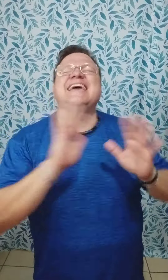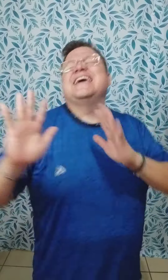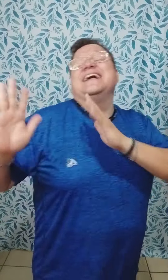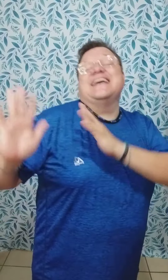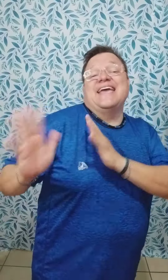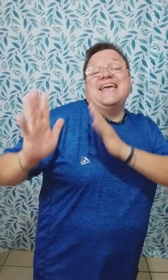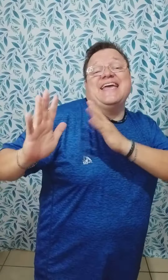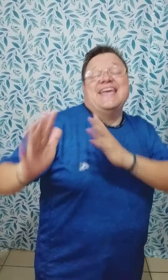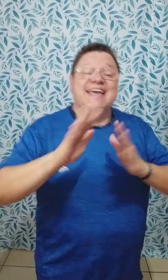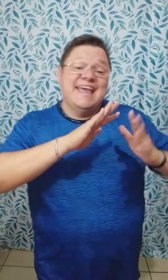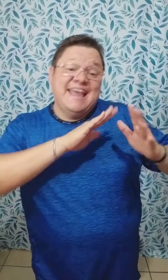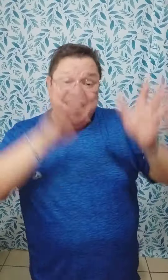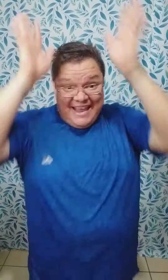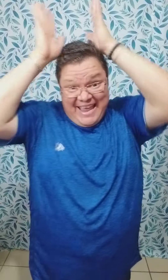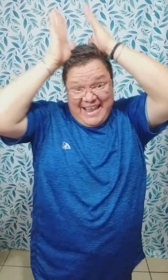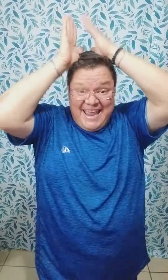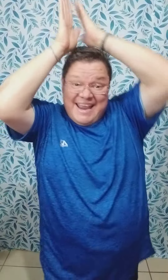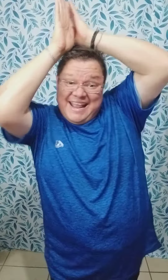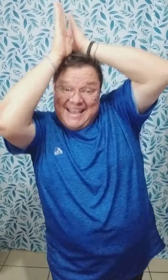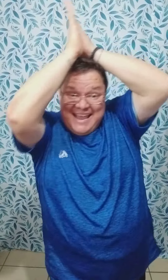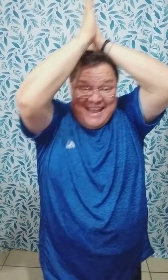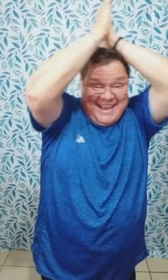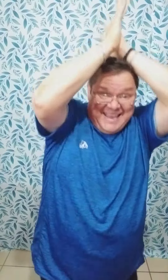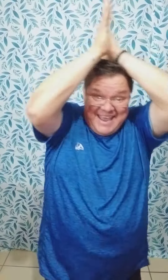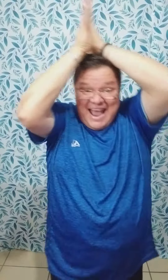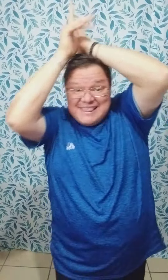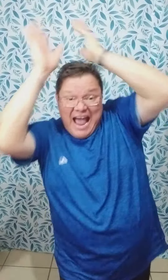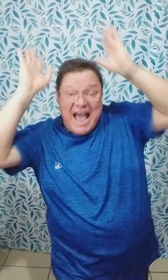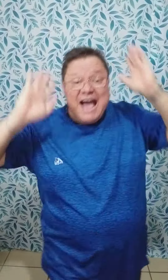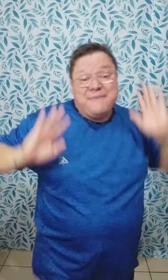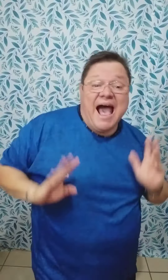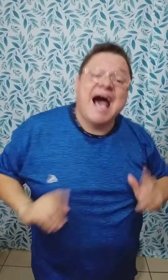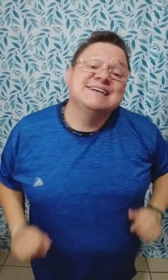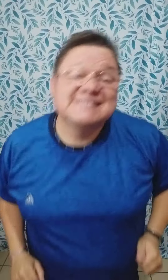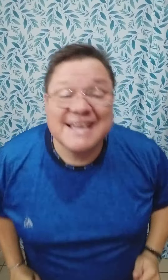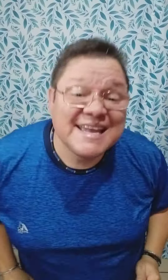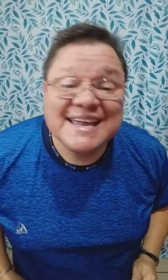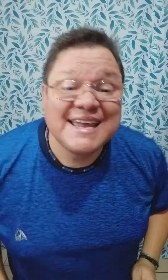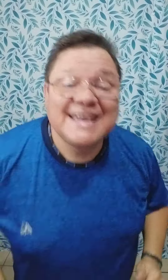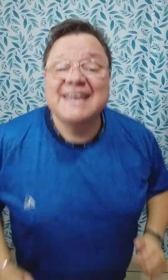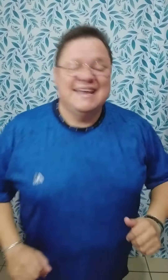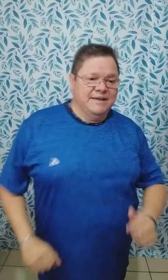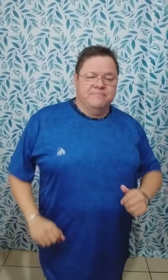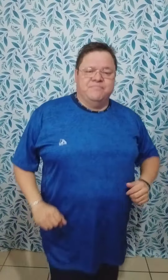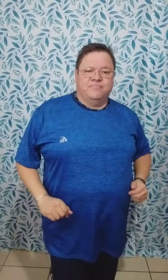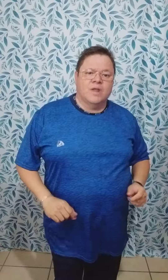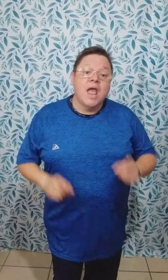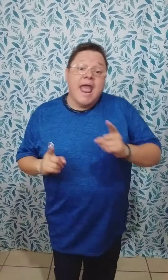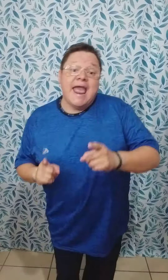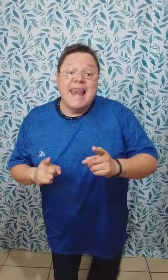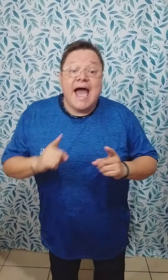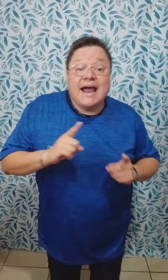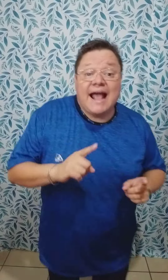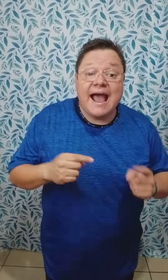quiqui, quiqui, quiqui cantaba así? En la granja